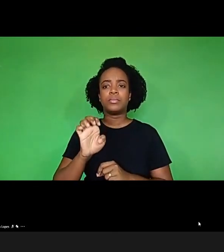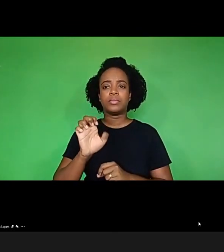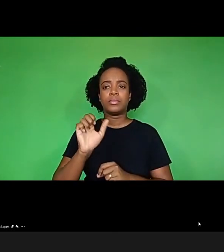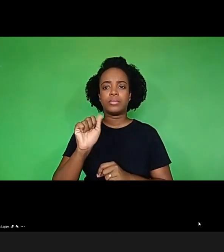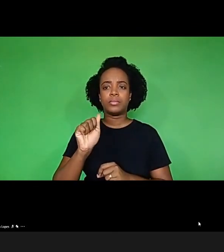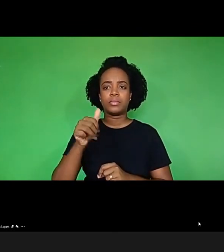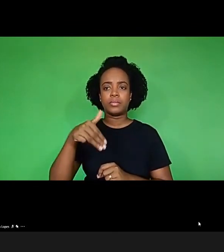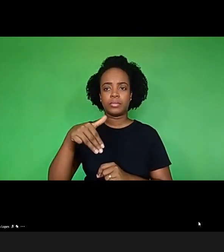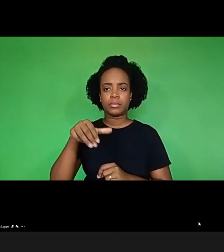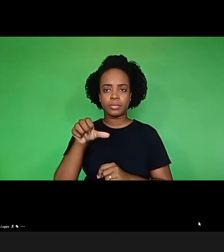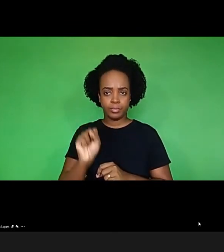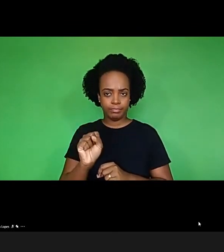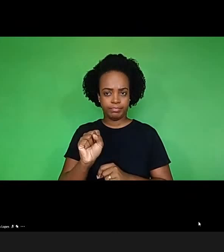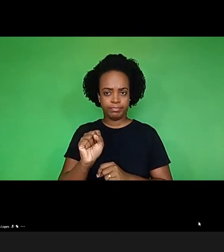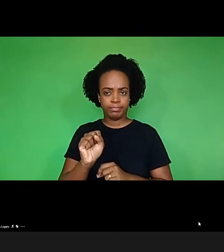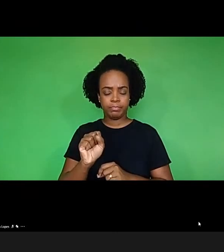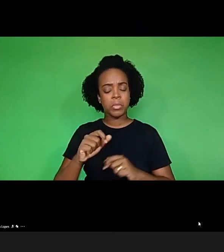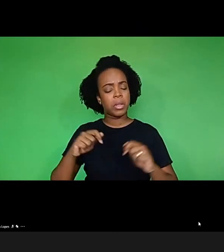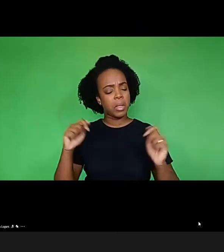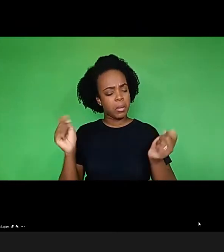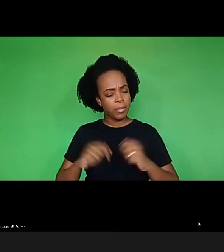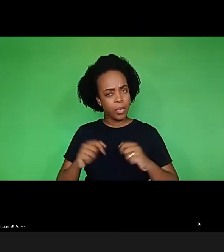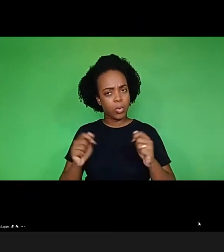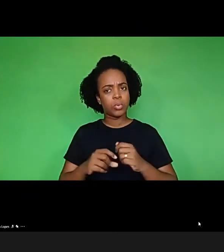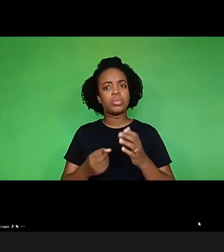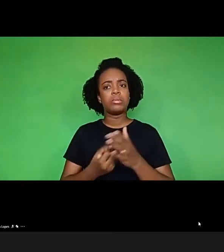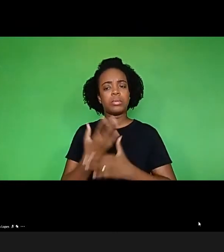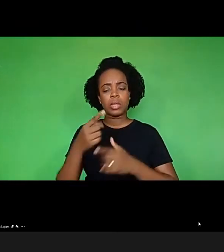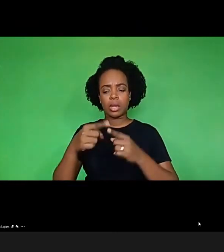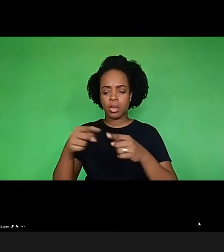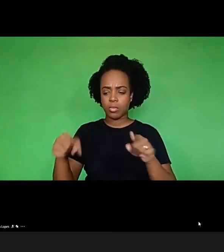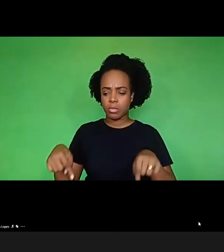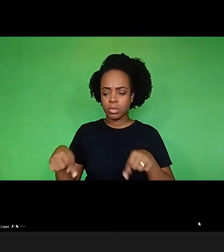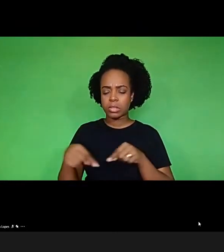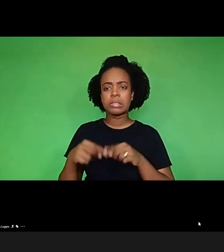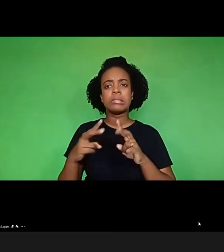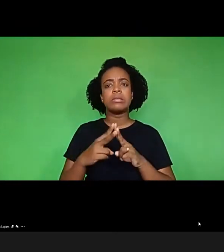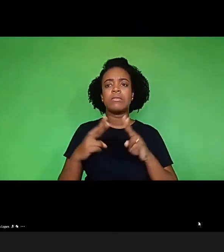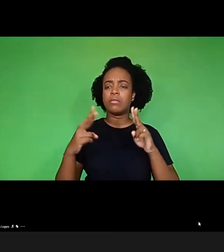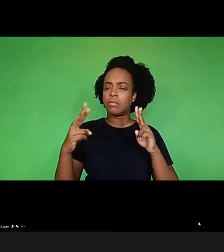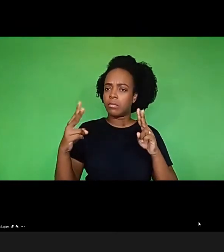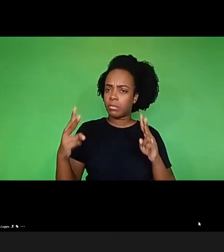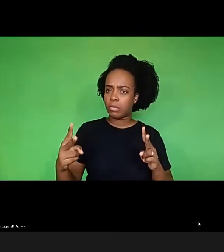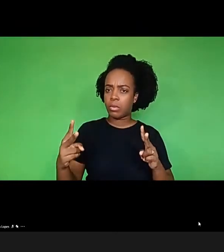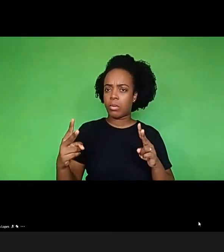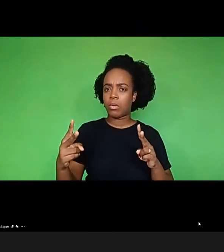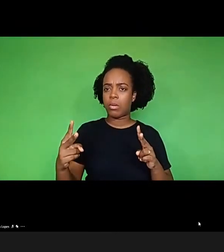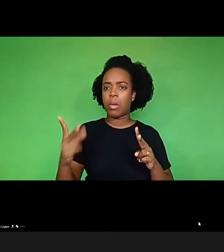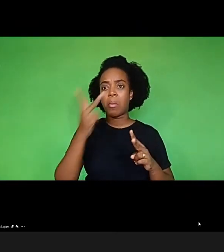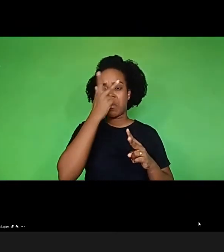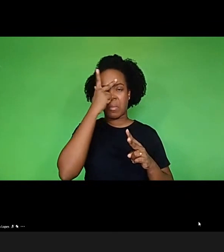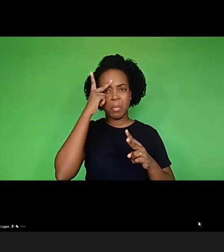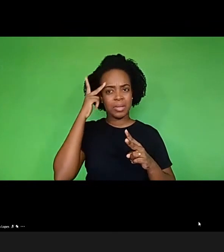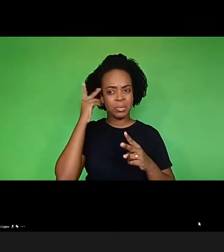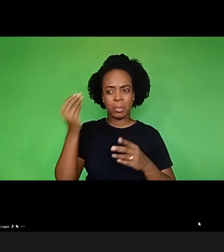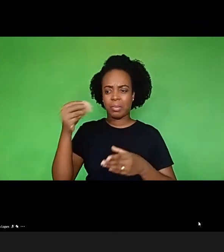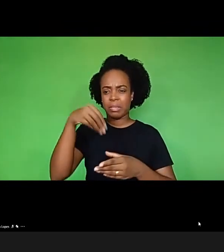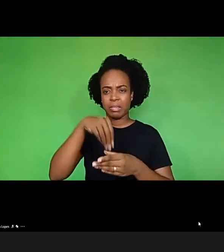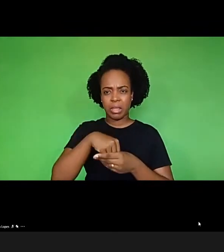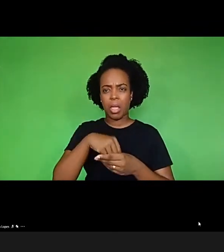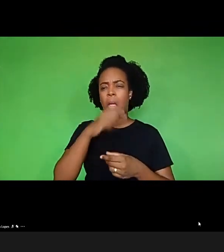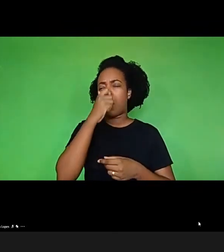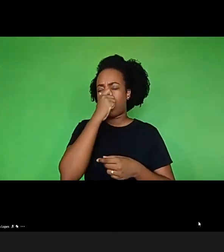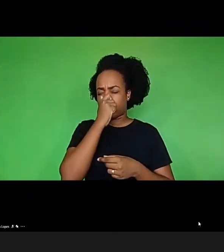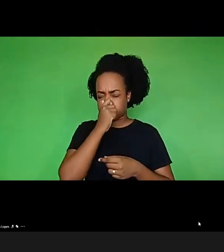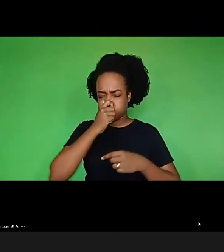permite construir uma sala de vídeo com um número muito grande de pessoas, de participantes,